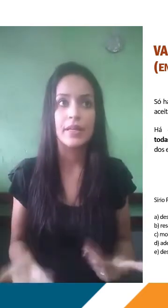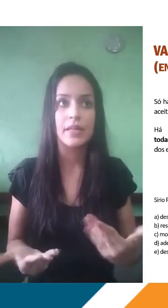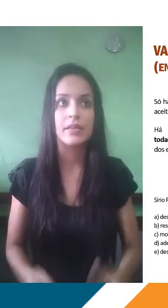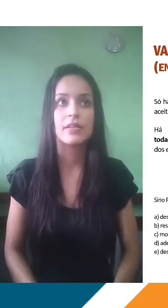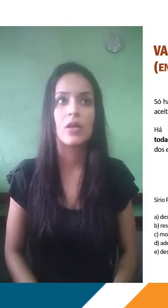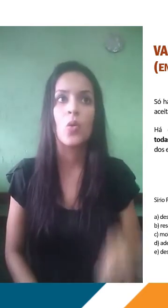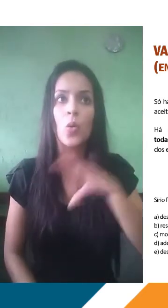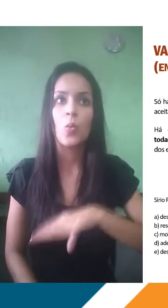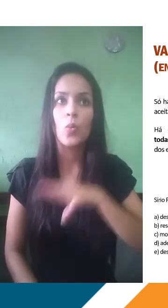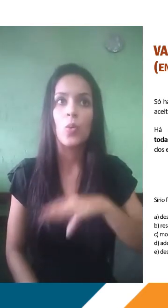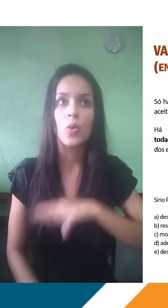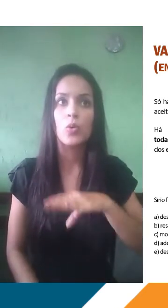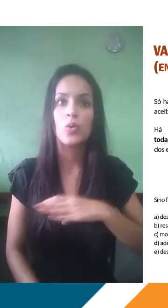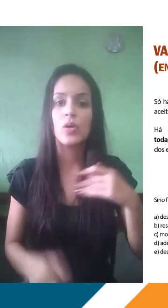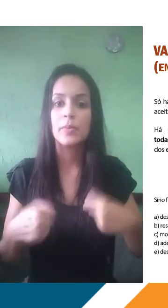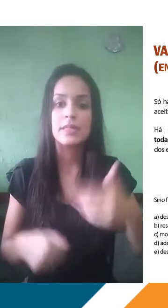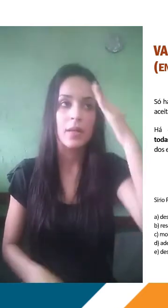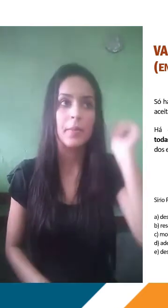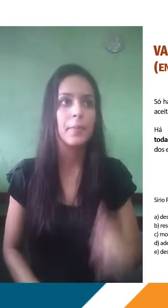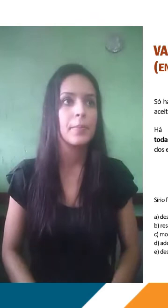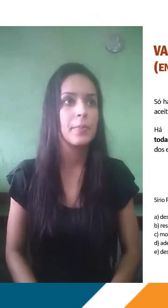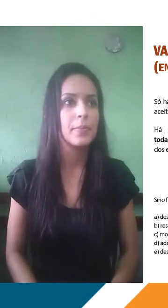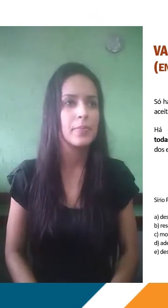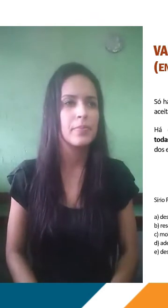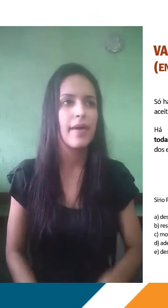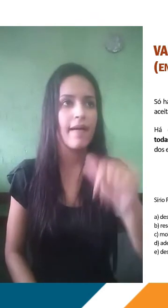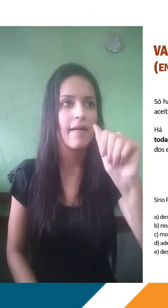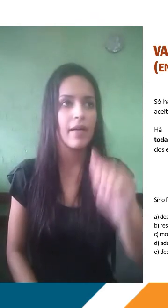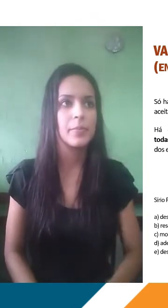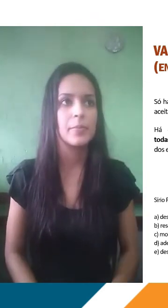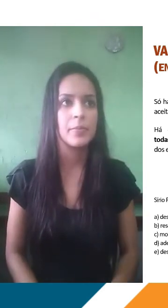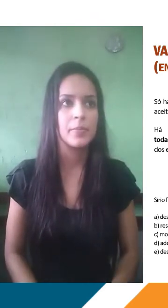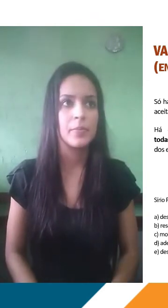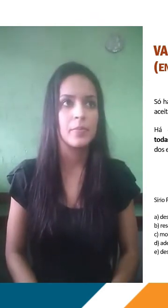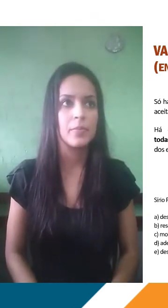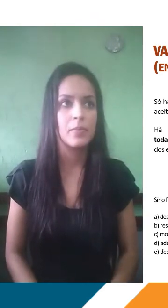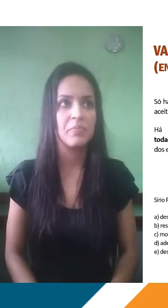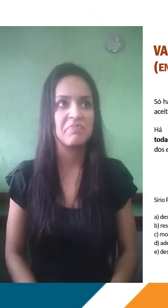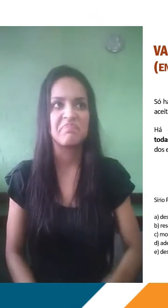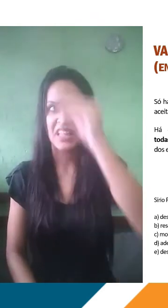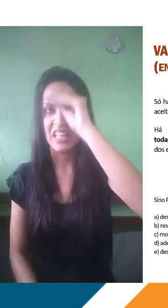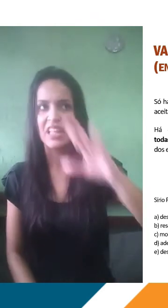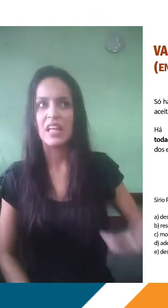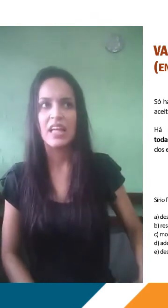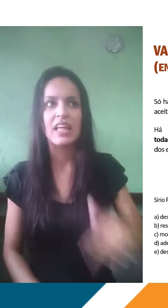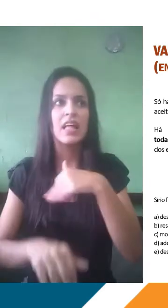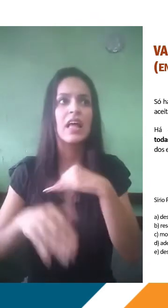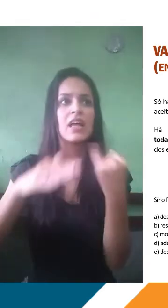entre outras coisas, saber A. Descartar as marcas de informalidade do texto Letra B.